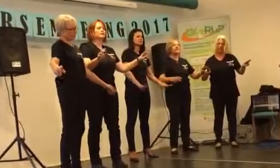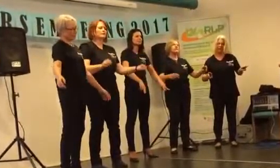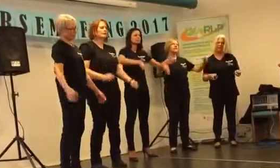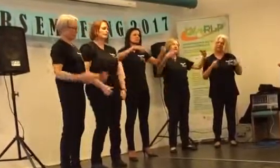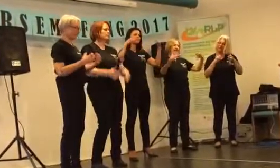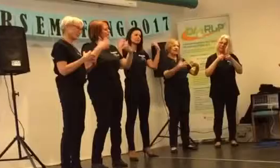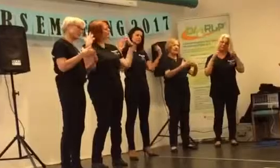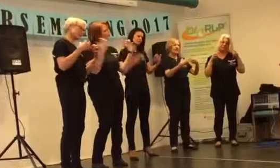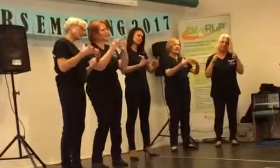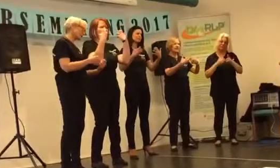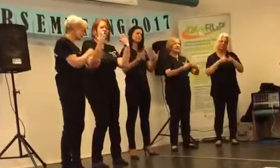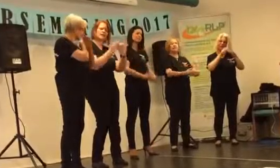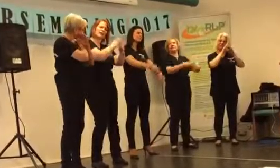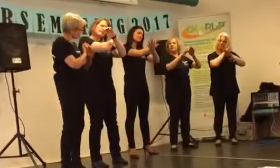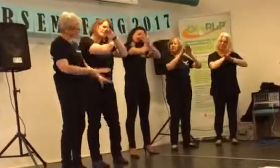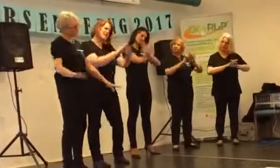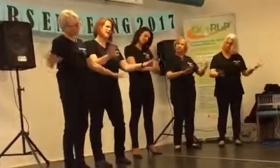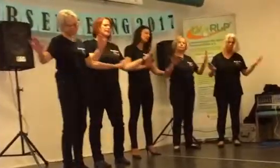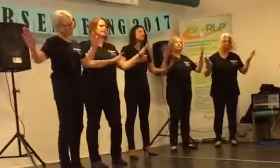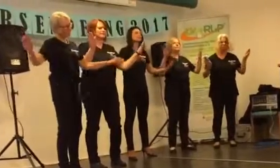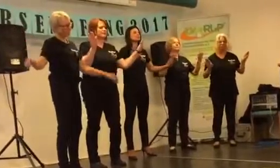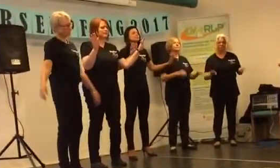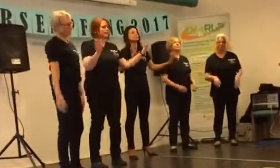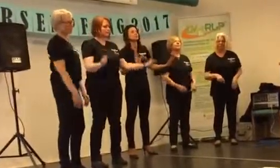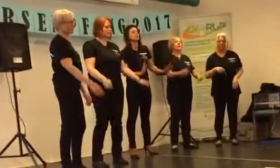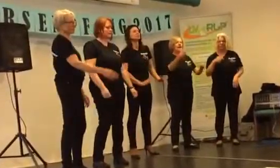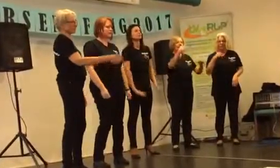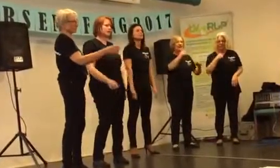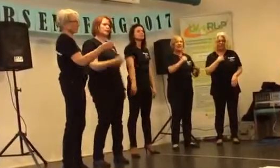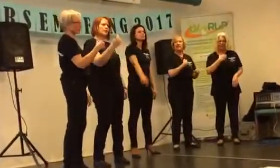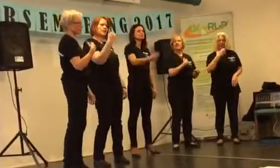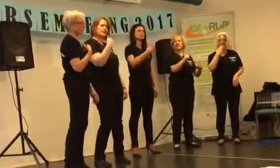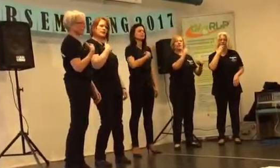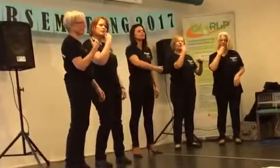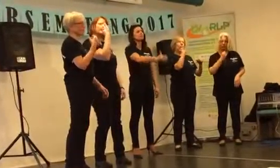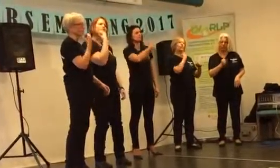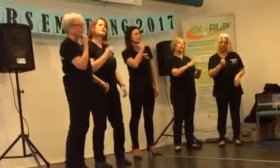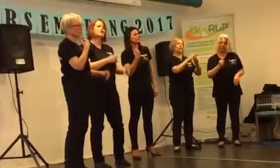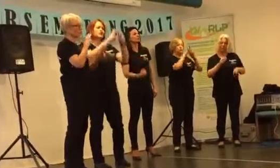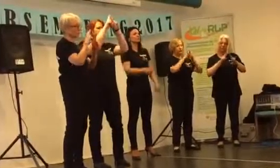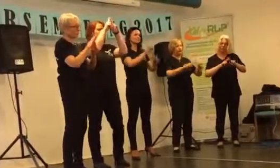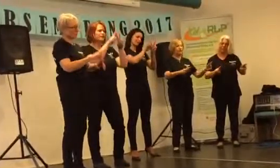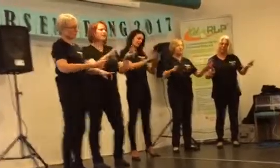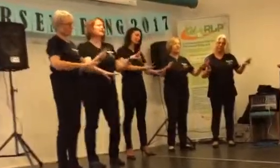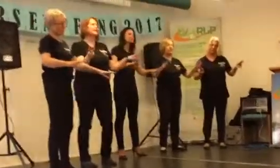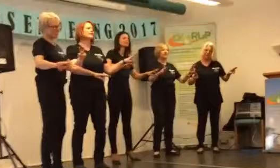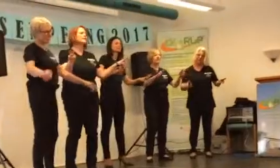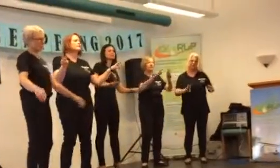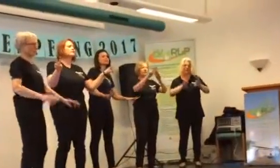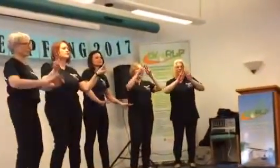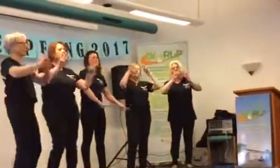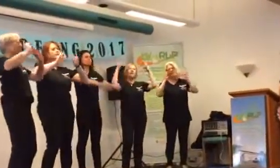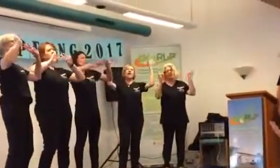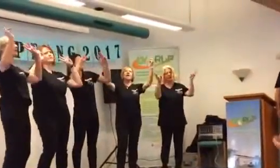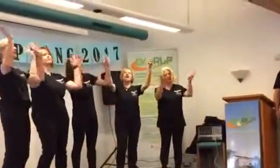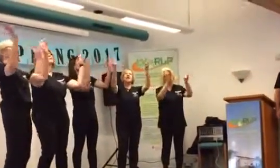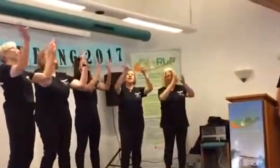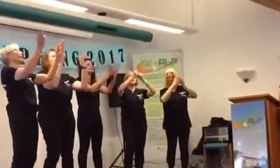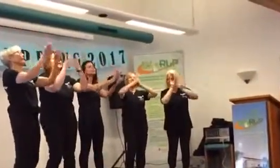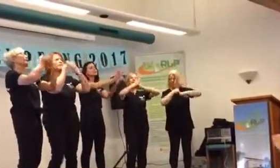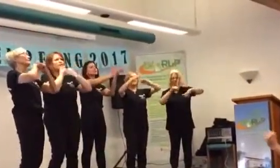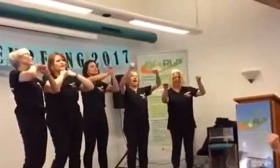Frieden und keine Kriege. Ich wünsche dir Frieden